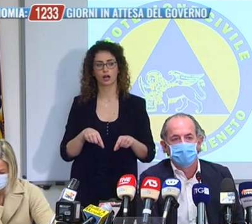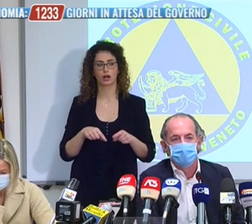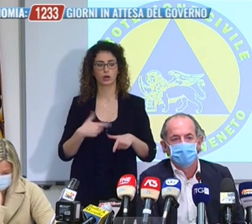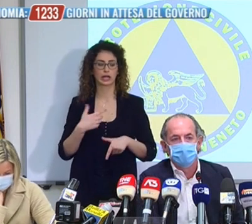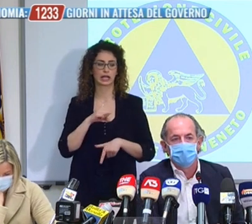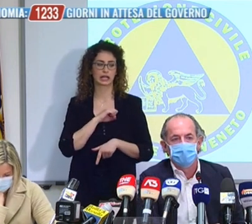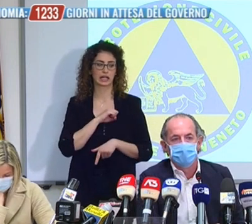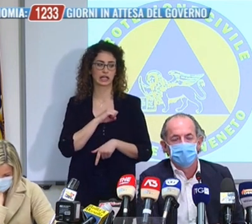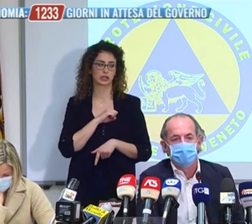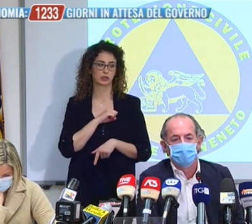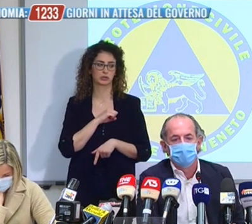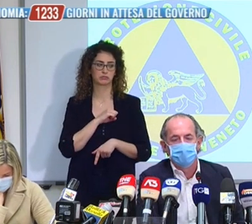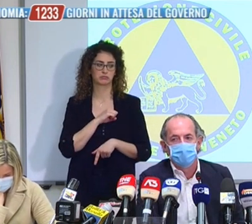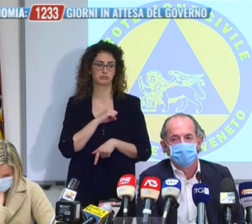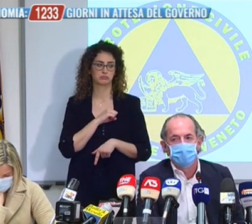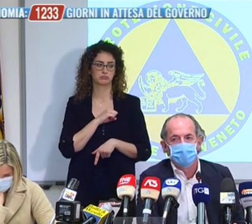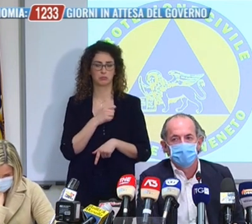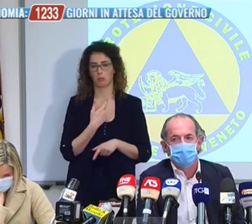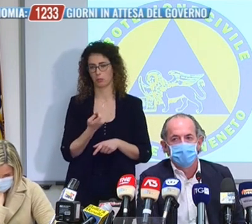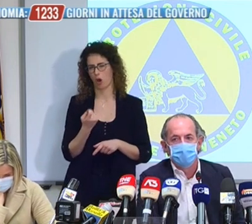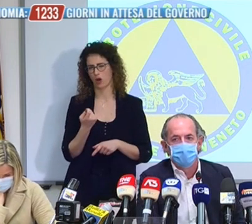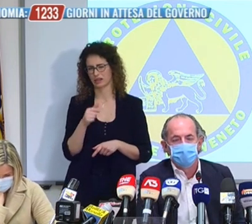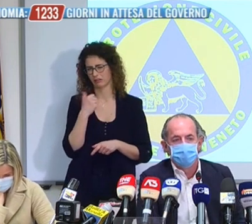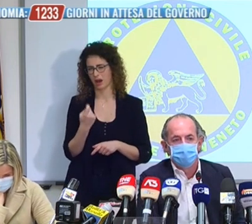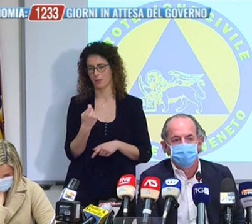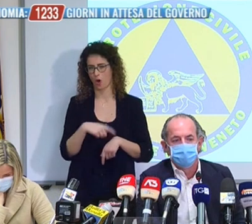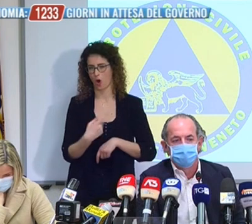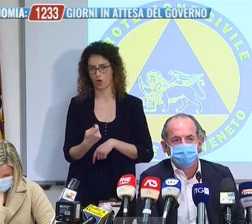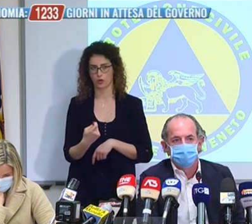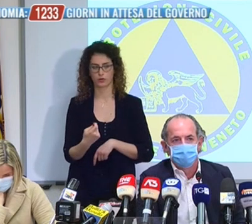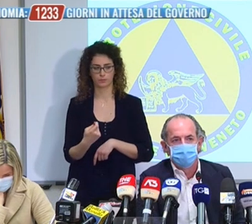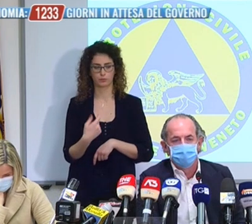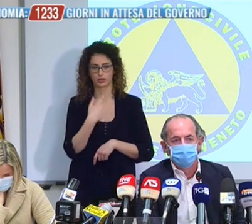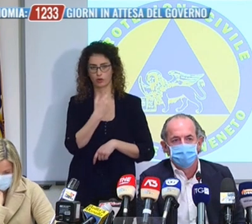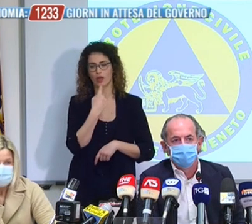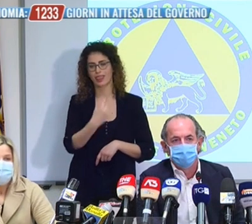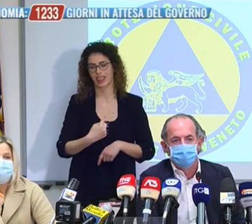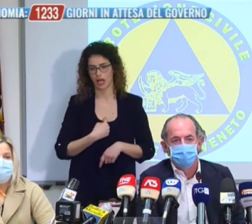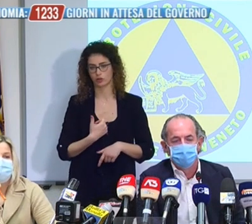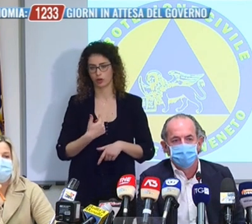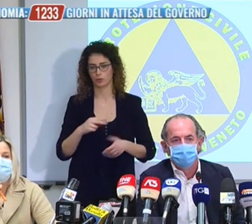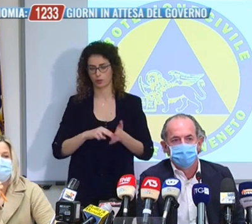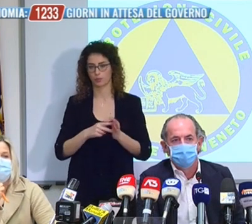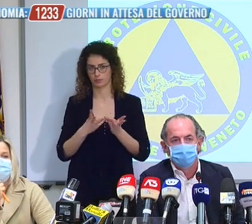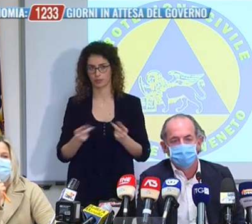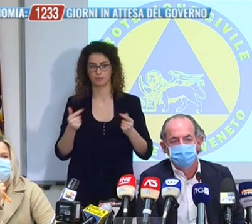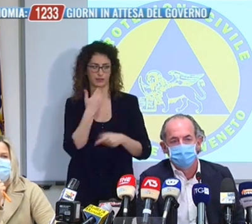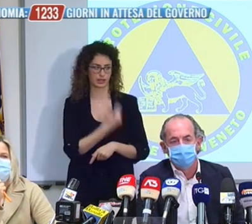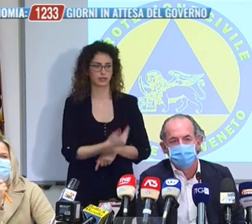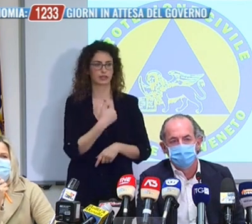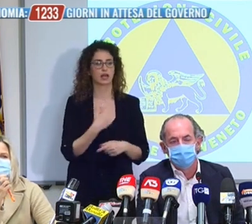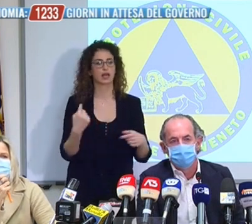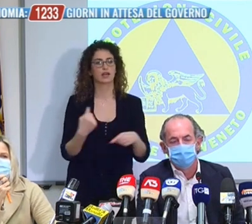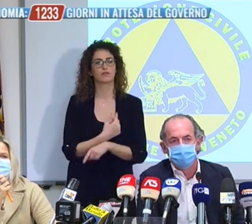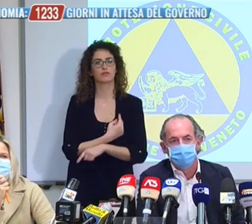sia una questione di poco, perché ci hanno segnalato che stanno risolvendo il problema. Grazie. Mentre invece per